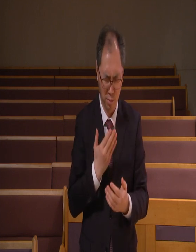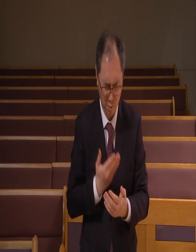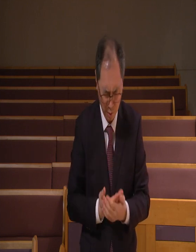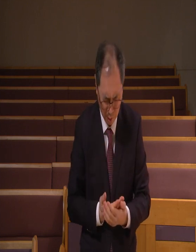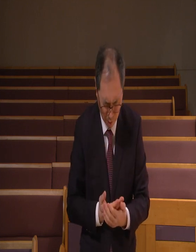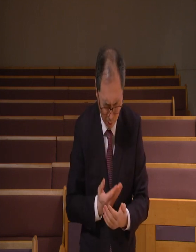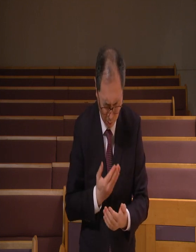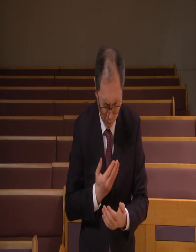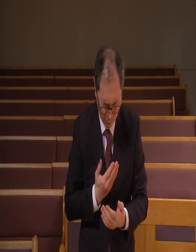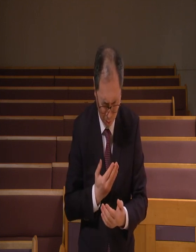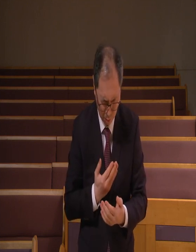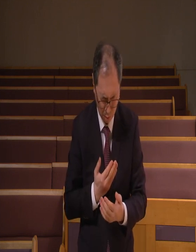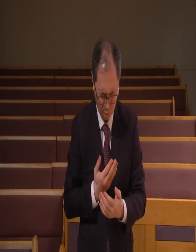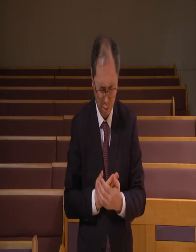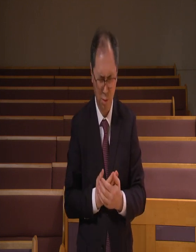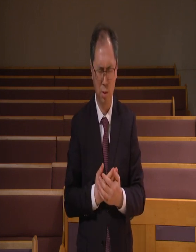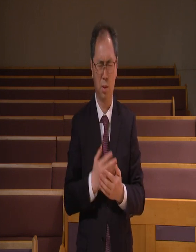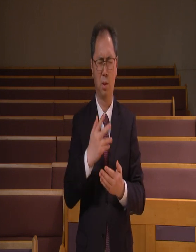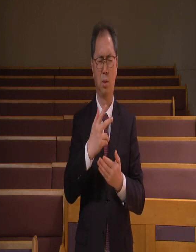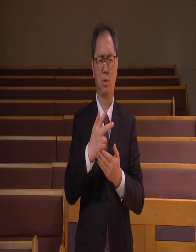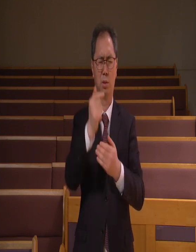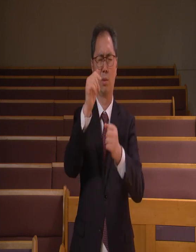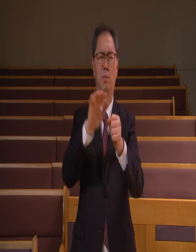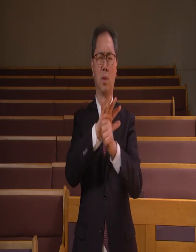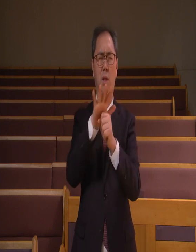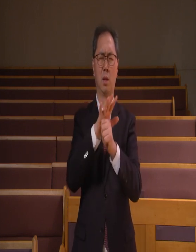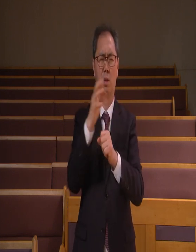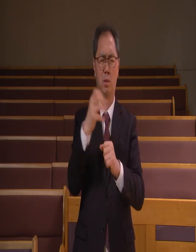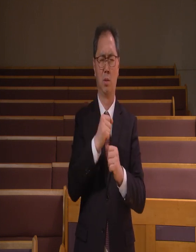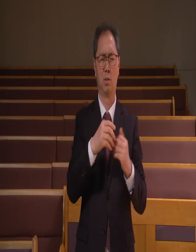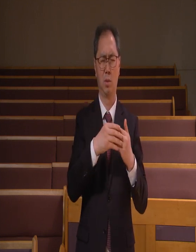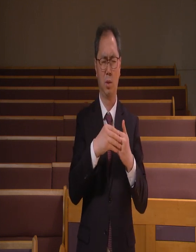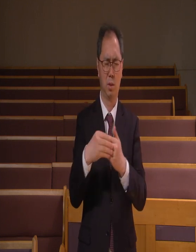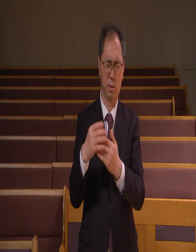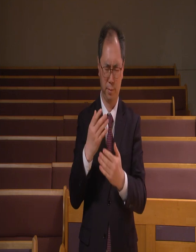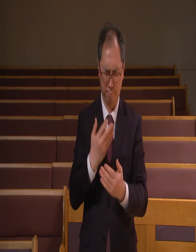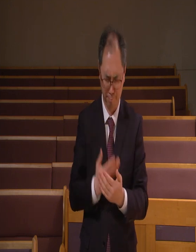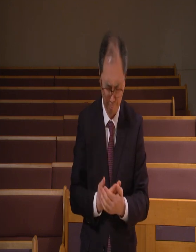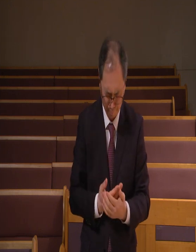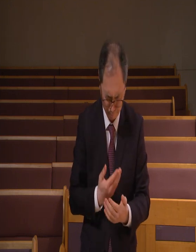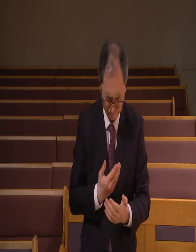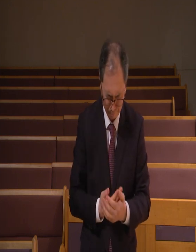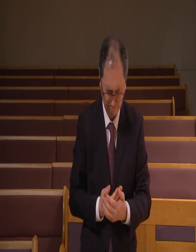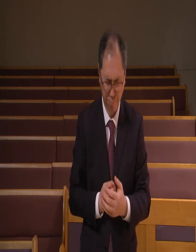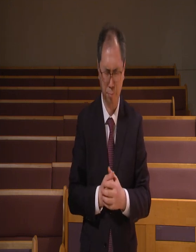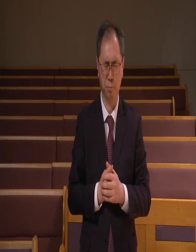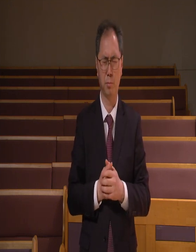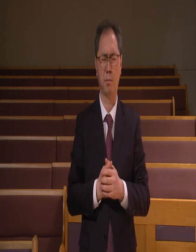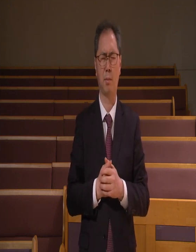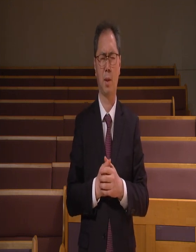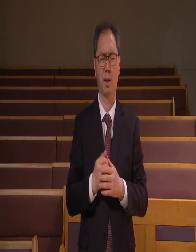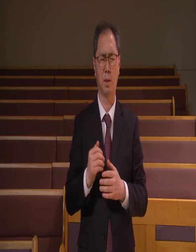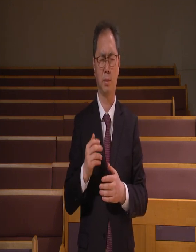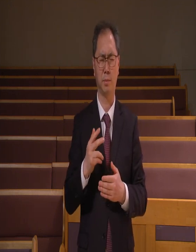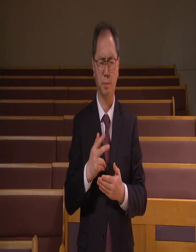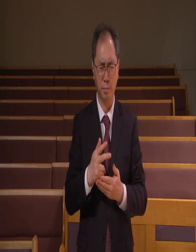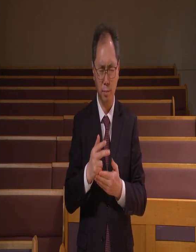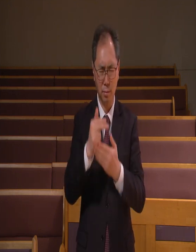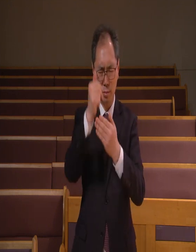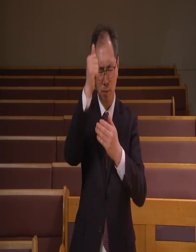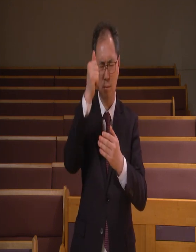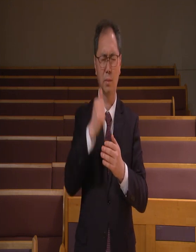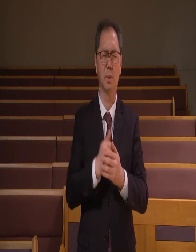나에게 다가오시고 이 십자가 영혼을 다시 한번 깨닫고 알게 하여 주시며 나를 위한 십자가라고